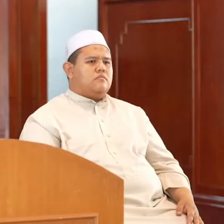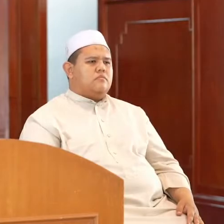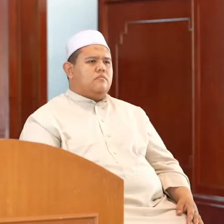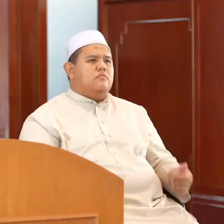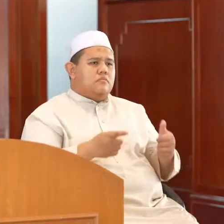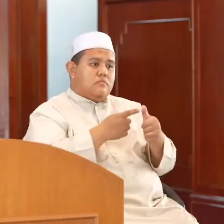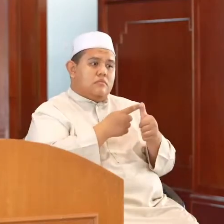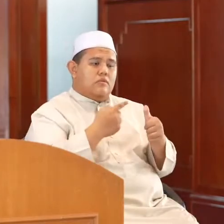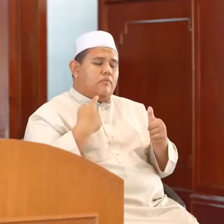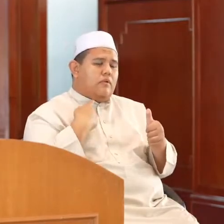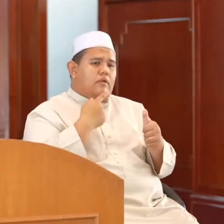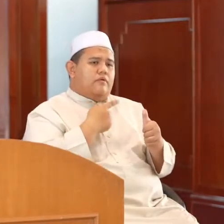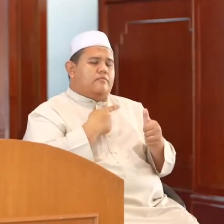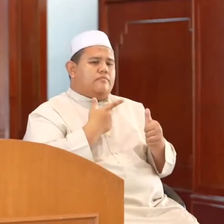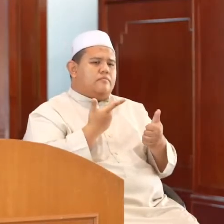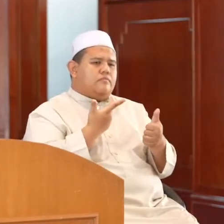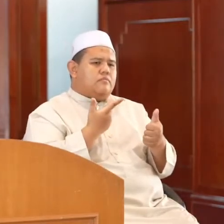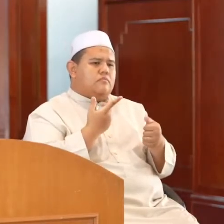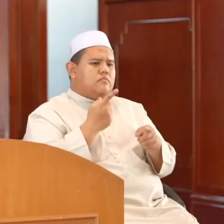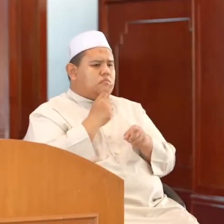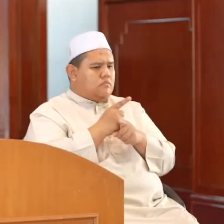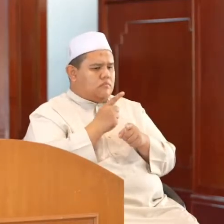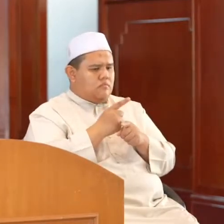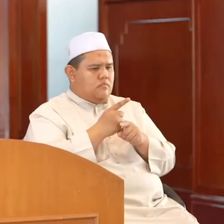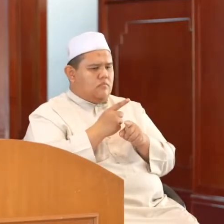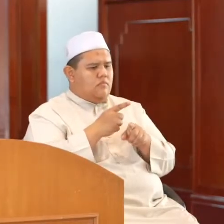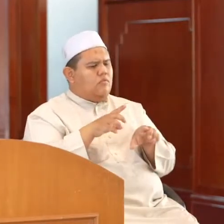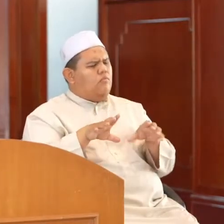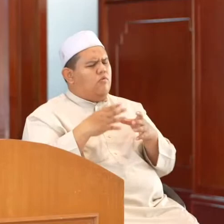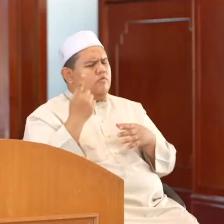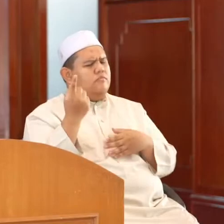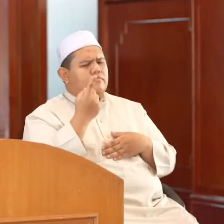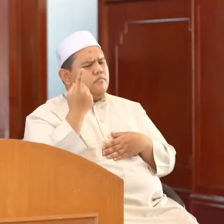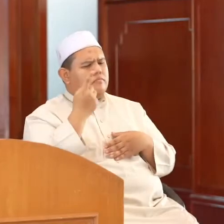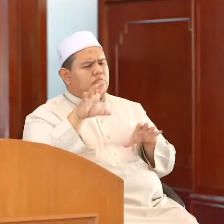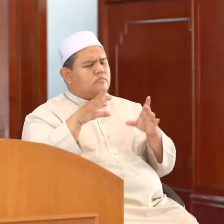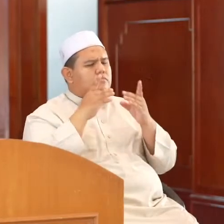Pertama, kita ni memang terdedah kepada dosa.